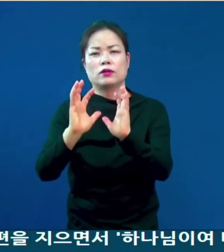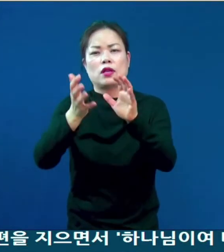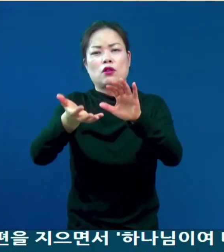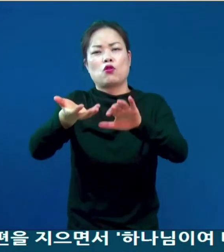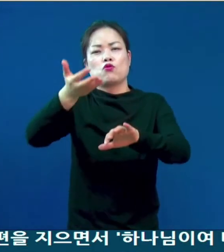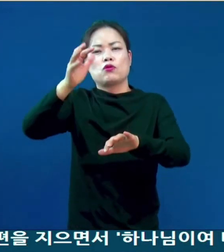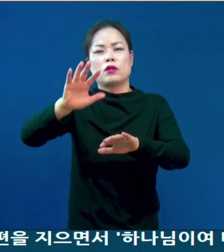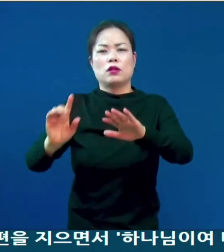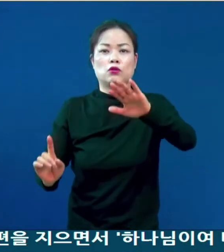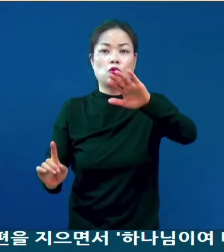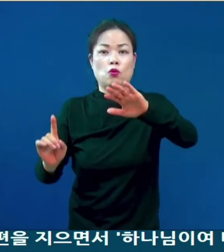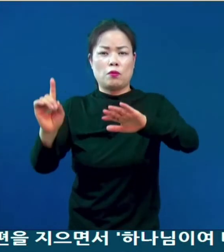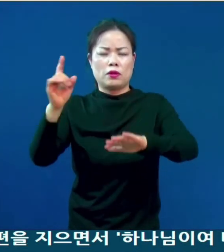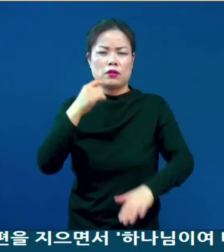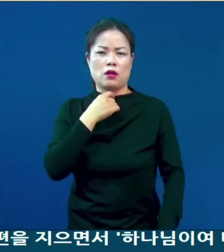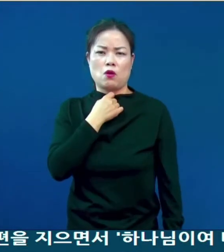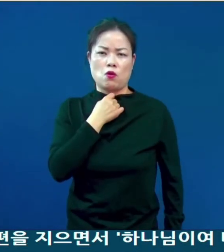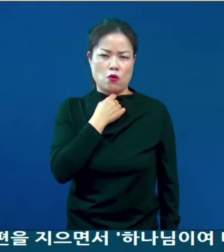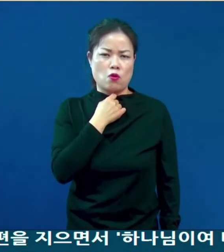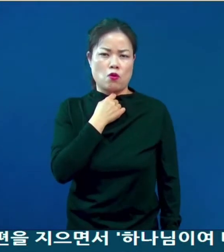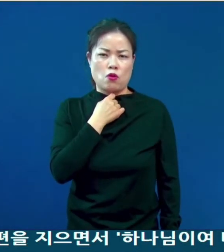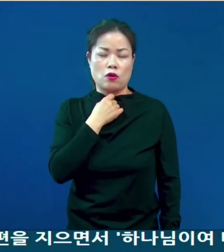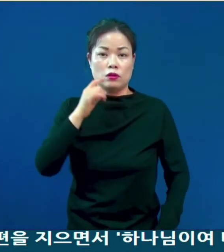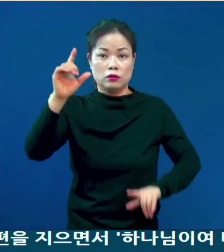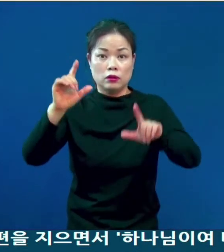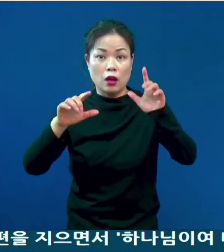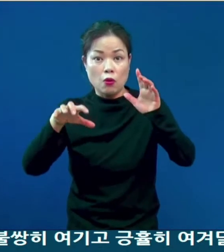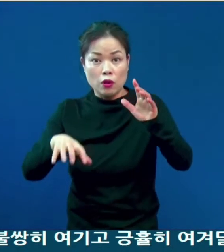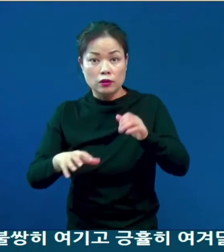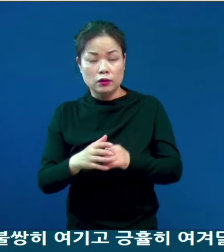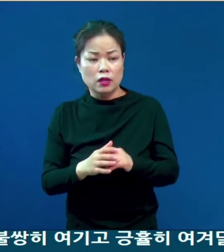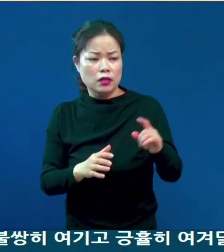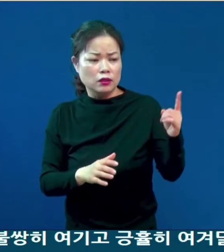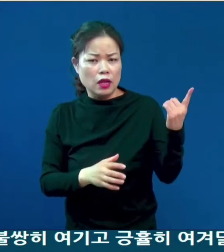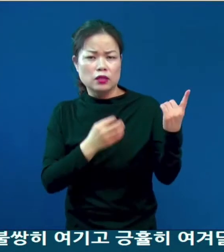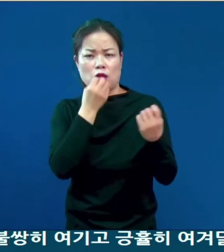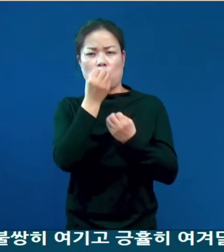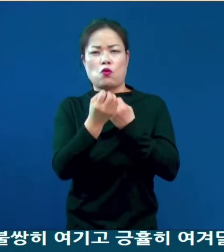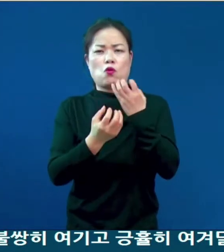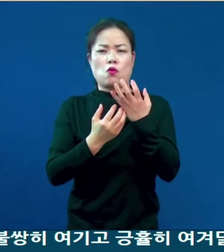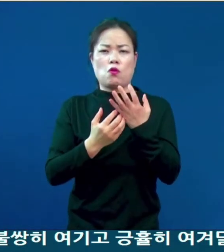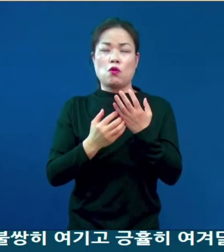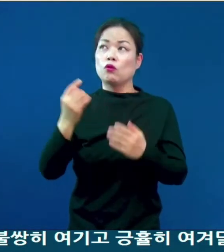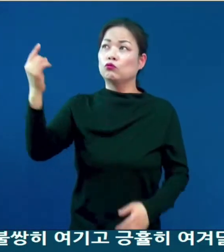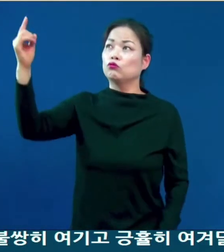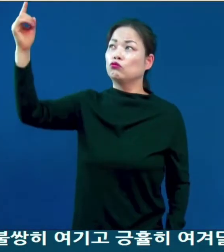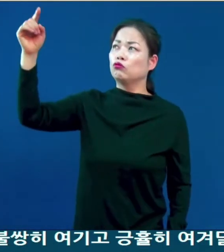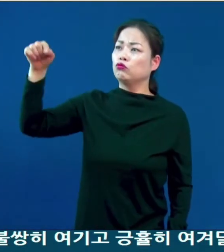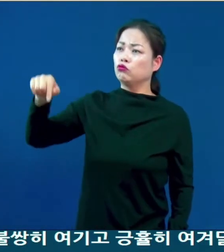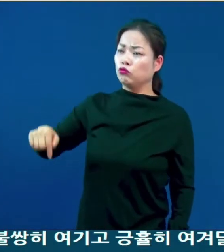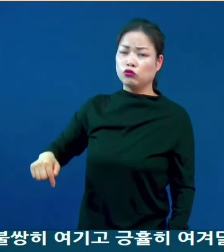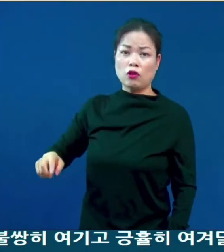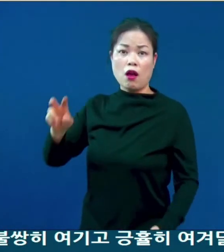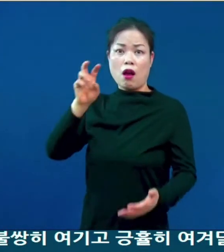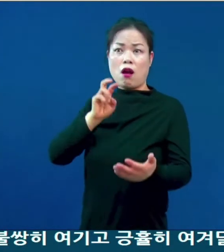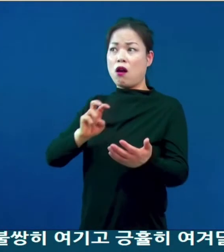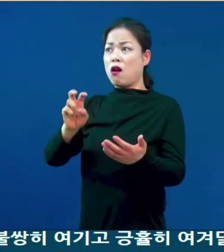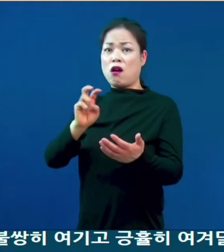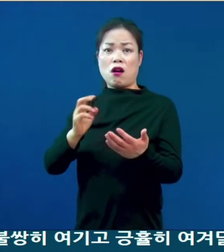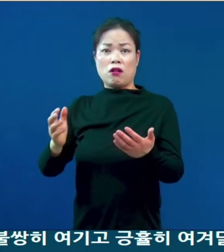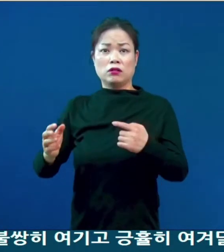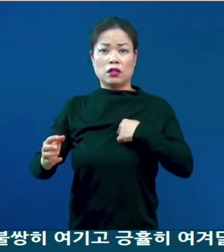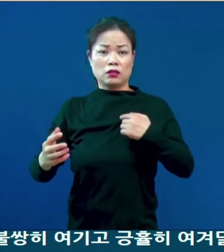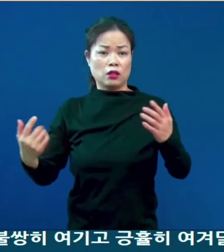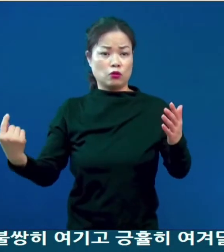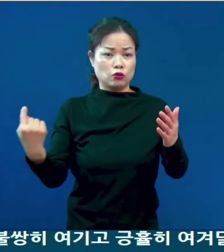위에 높아지기를 원하나이다. 여러분, 이런 상황에서 다윗의 고백은 우주적인 찬양을 하고 있습니다. 자신이